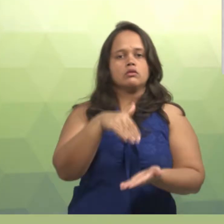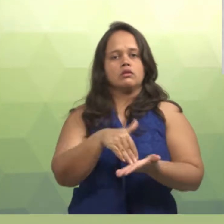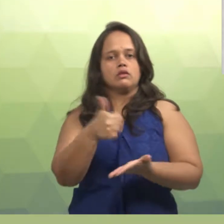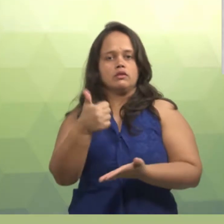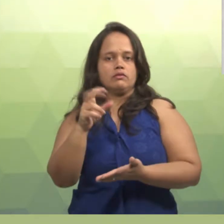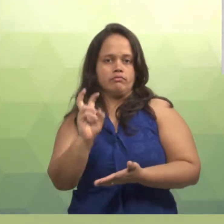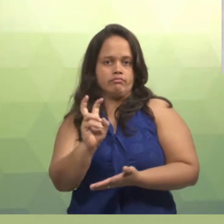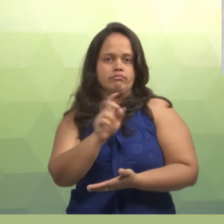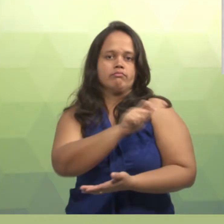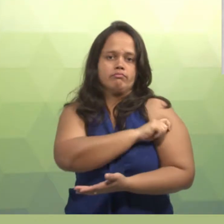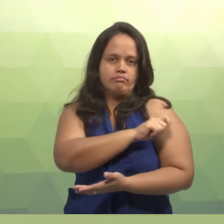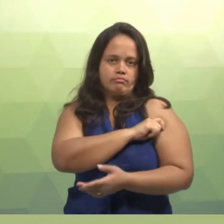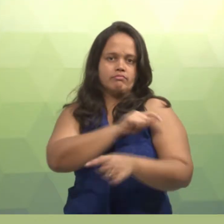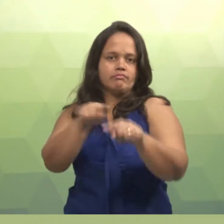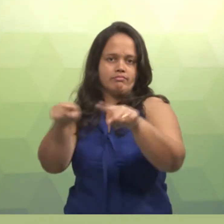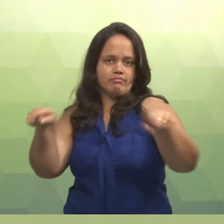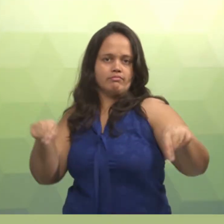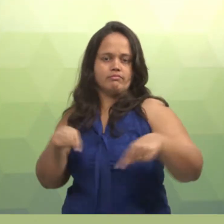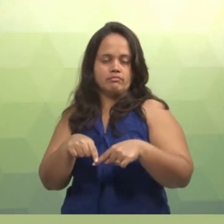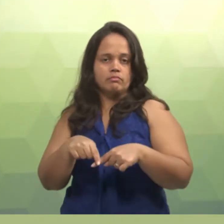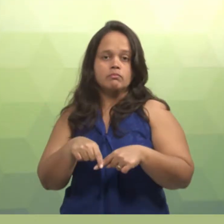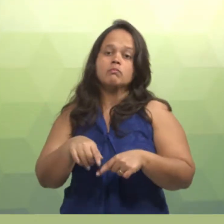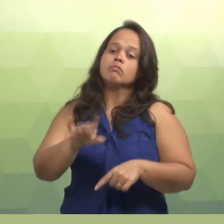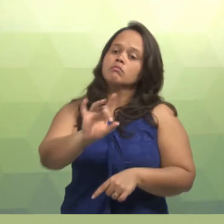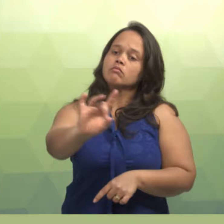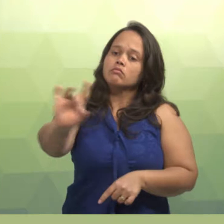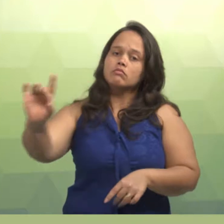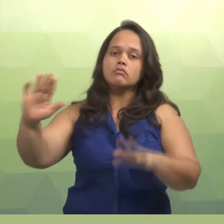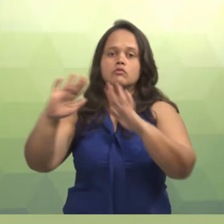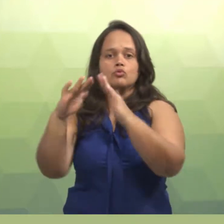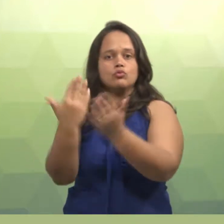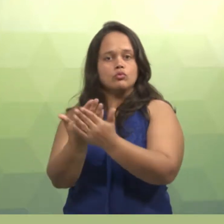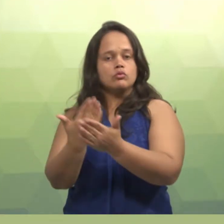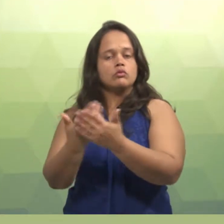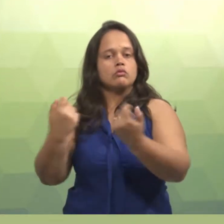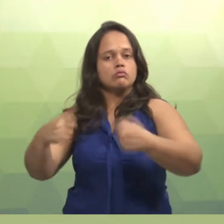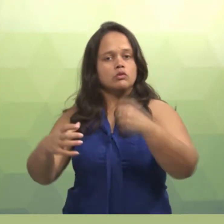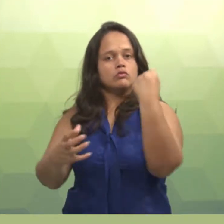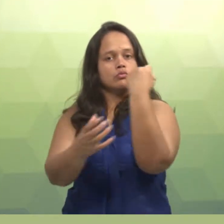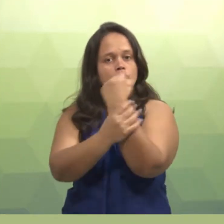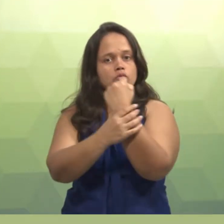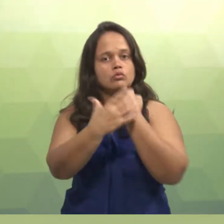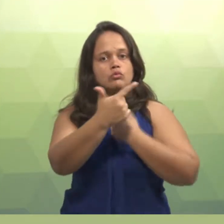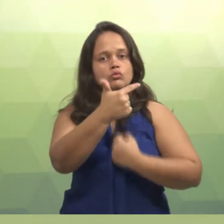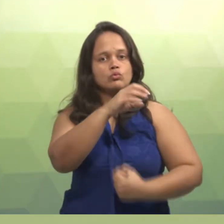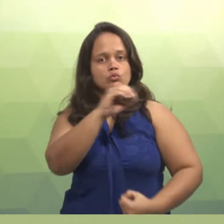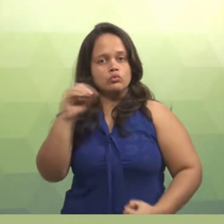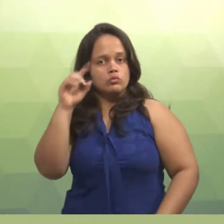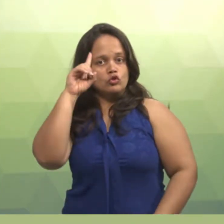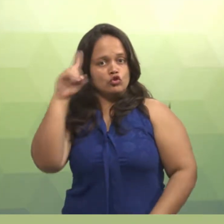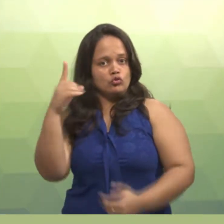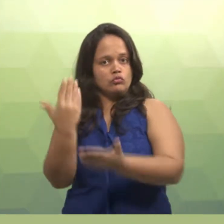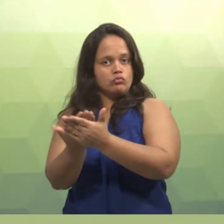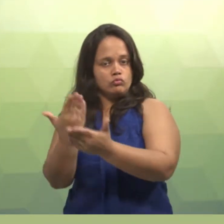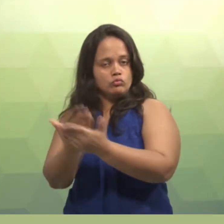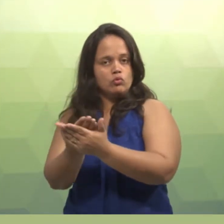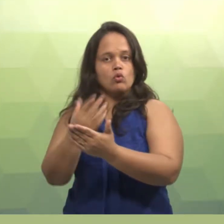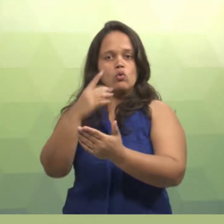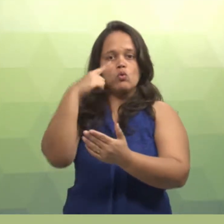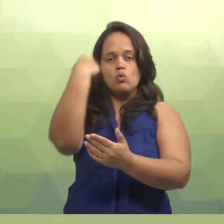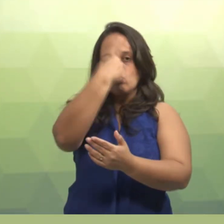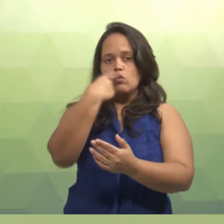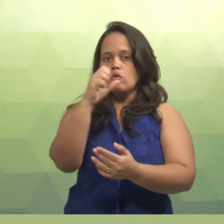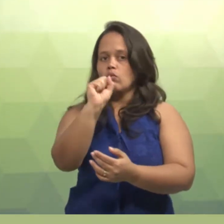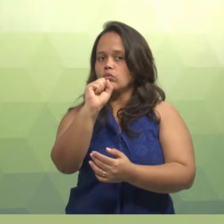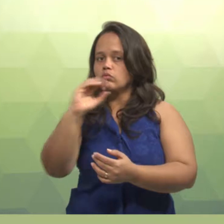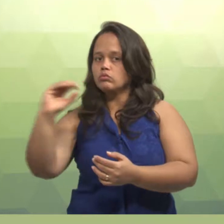a 15 alunos. Cabe à escola assegurar que os alunos tenham os 200 dias letivos e 800 horas